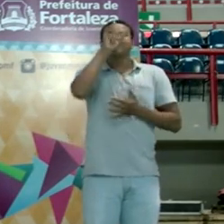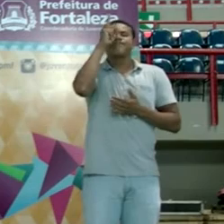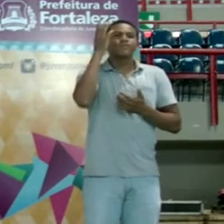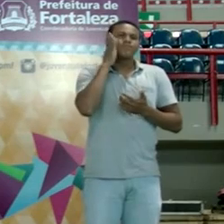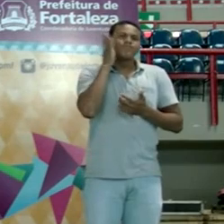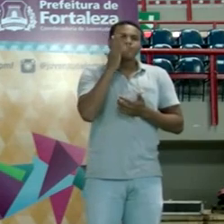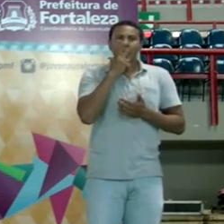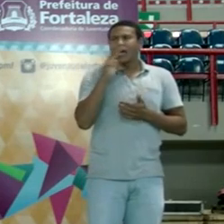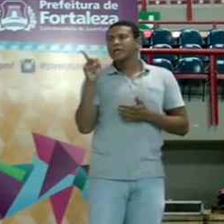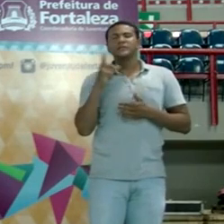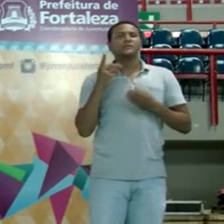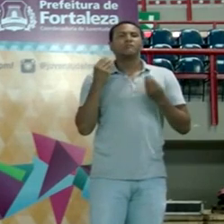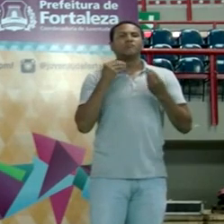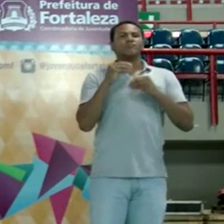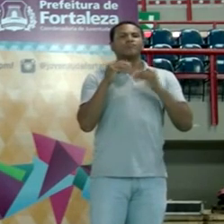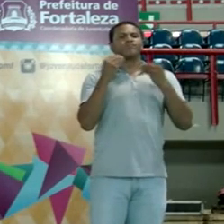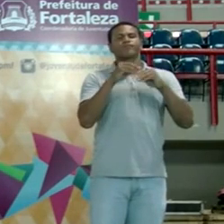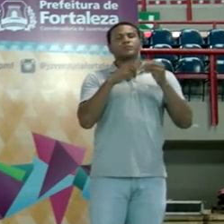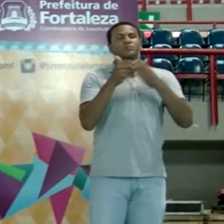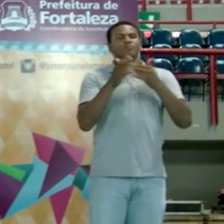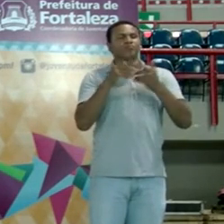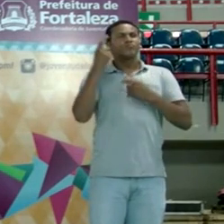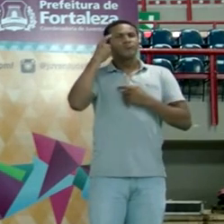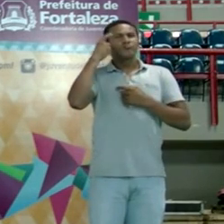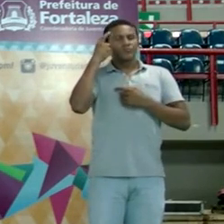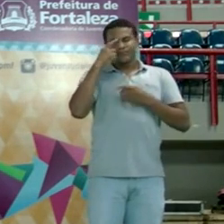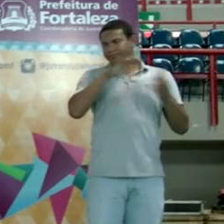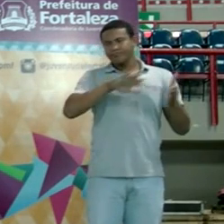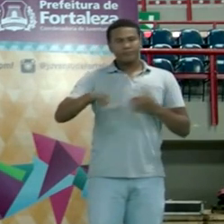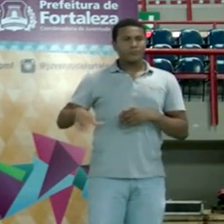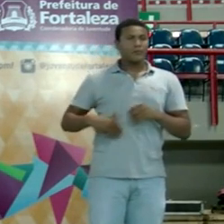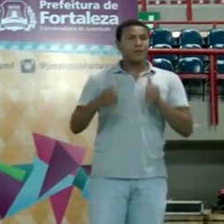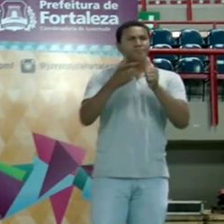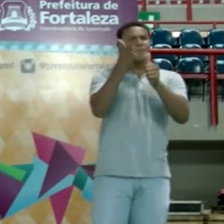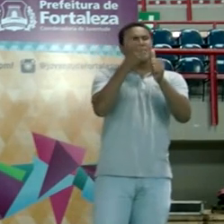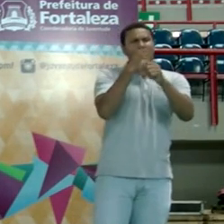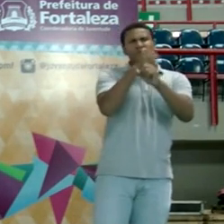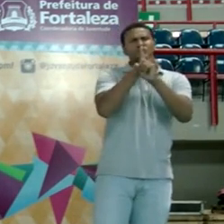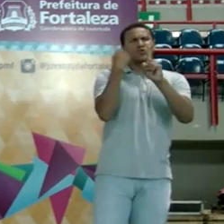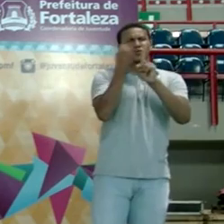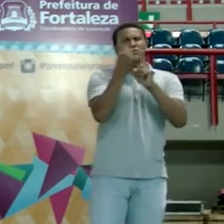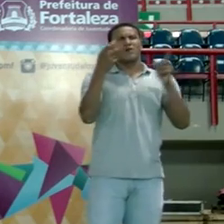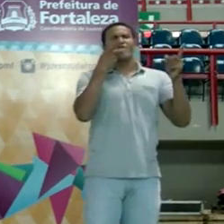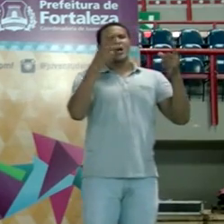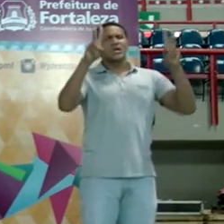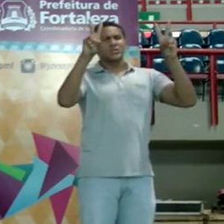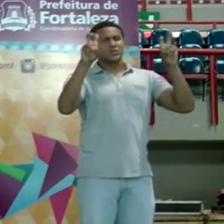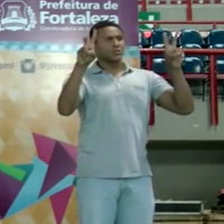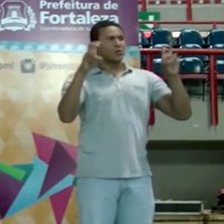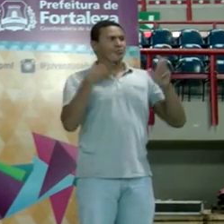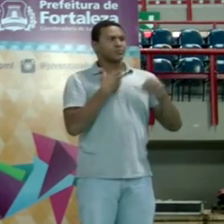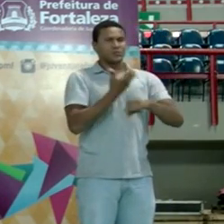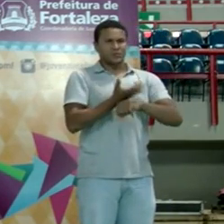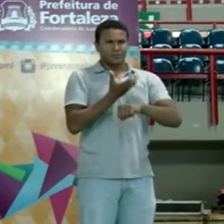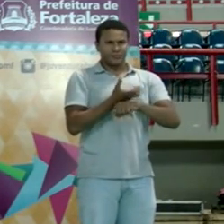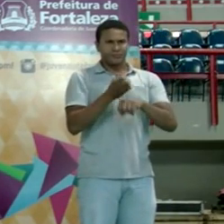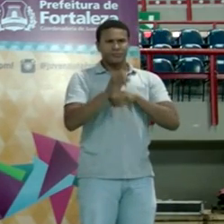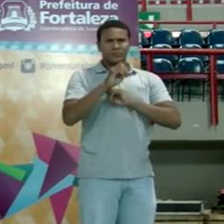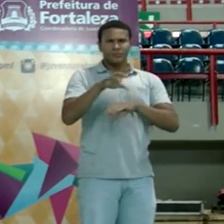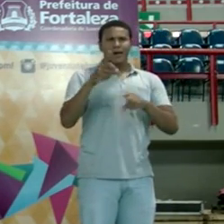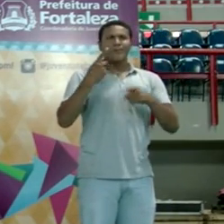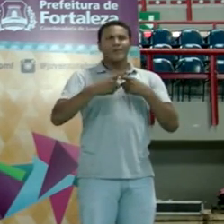com vocês logo sobre sociologia e depois a gente vai resolvendo as questões, porque tem duas questões aí que falam sobre o